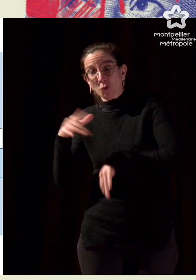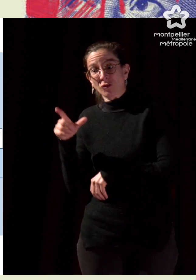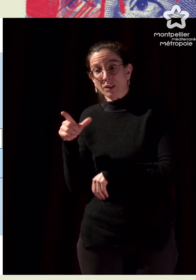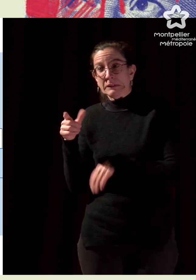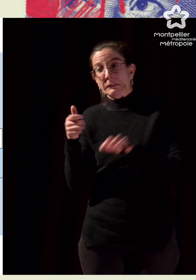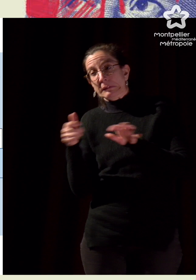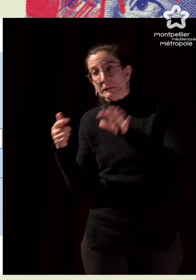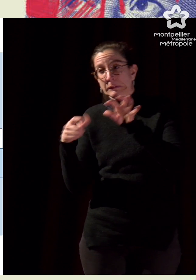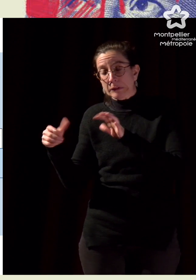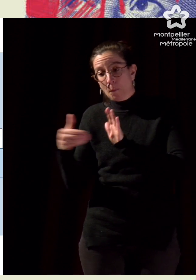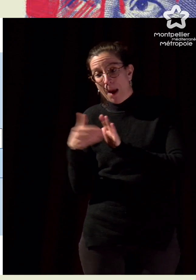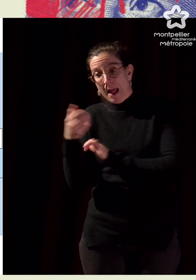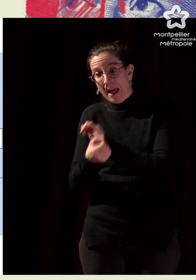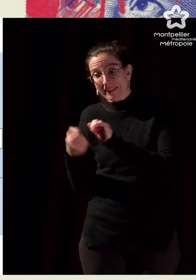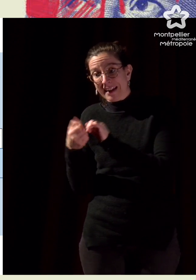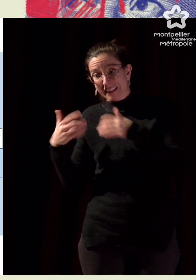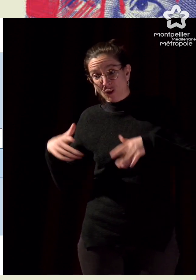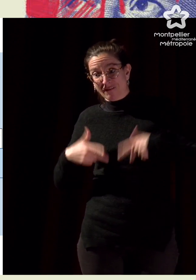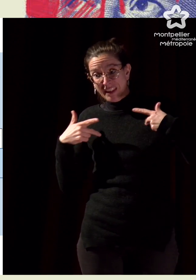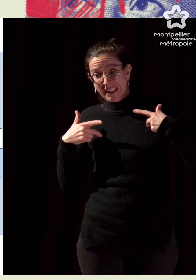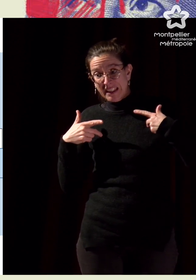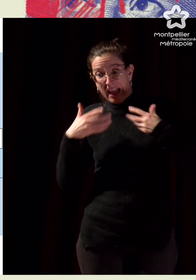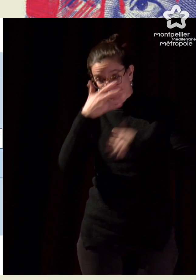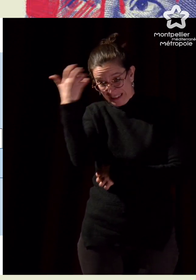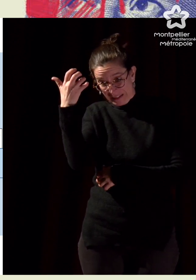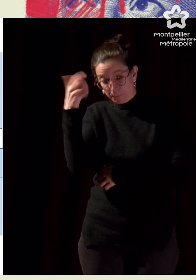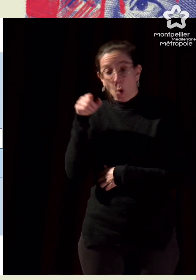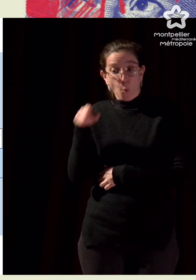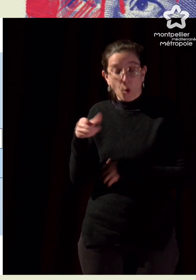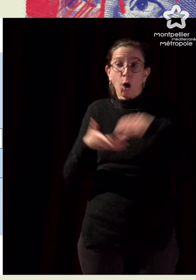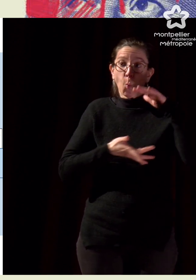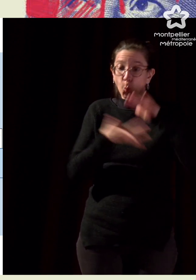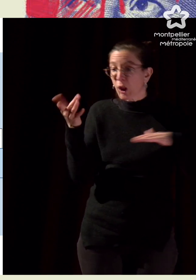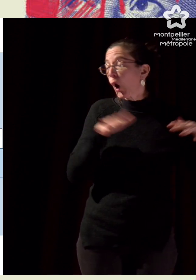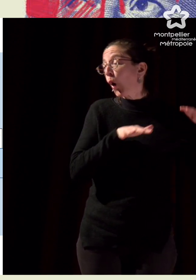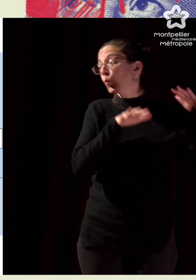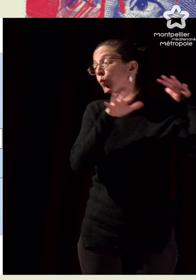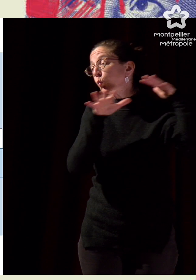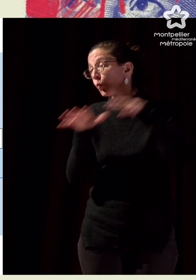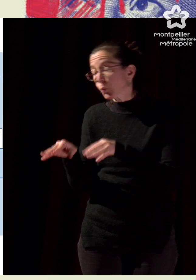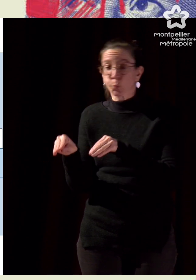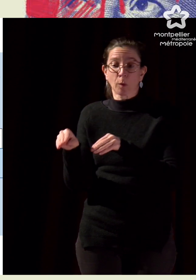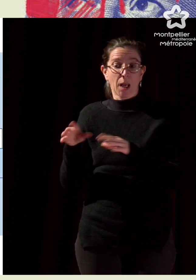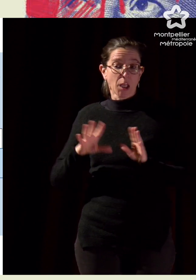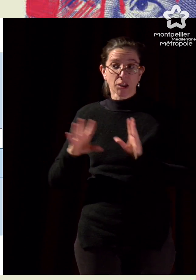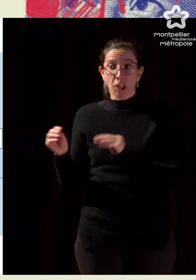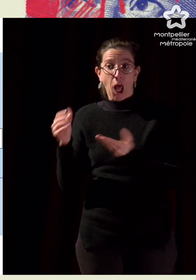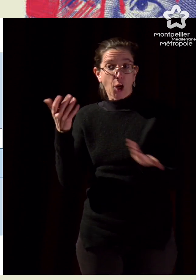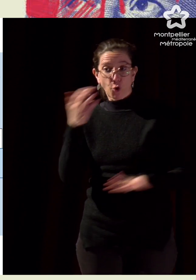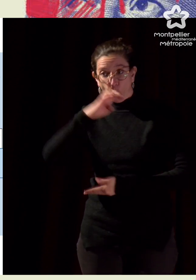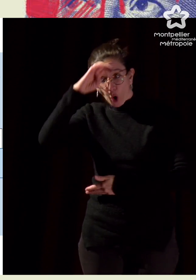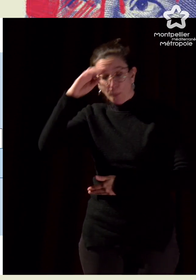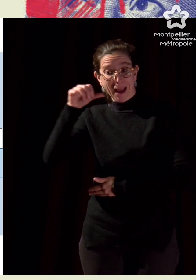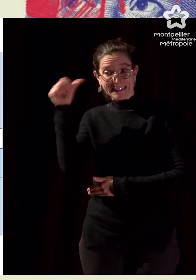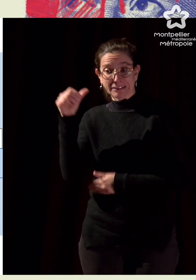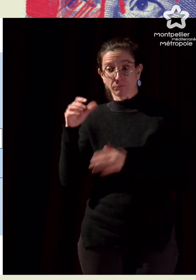ans, et il est arrivé en Europe, en Asie, il s'est adapté en Europe et en Asie. Et donc, nous, Sapiens, quand on